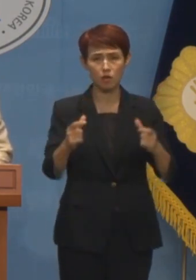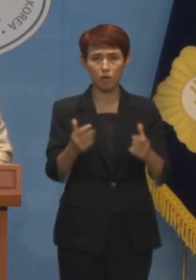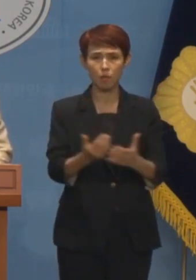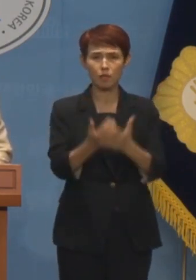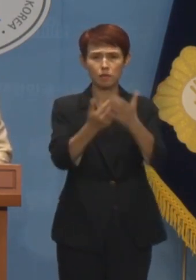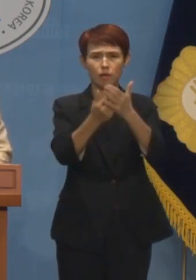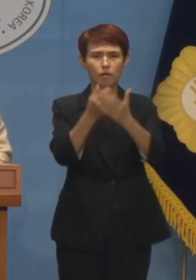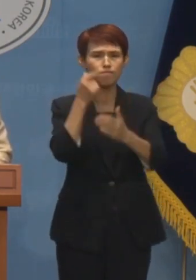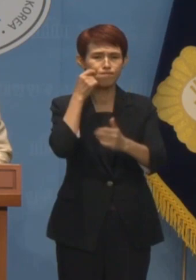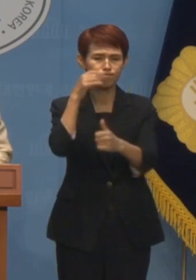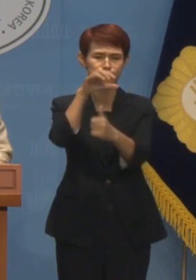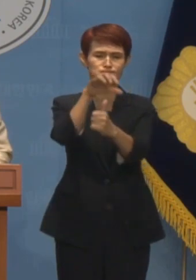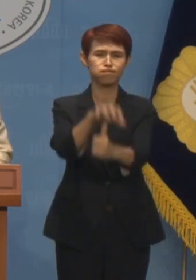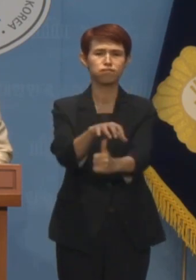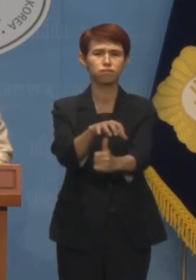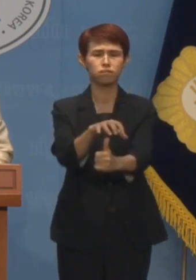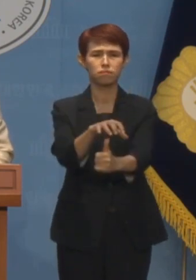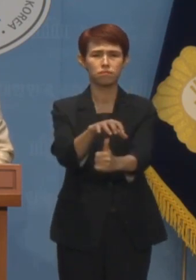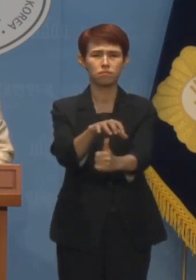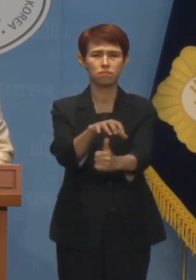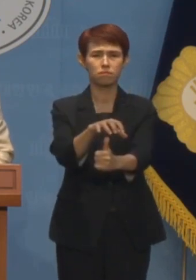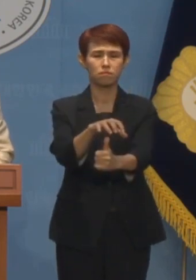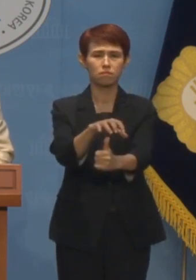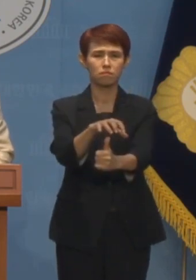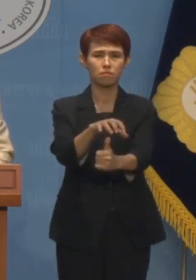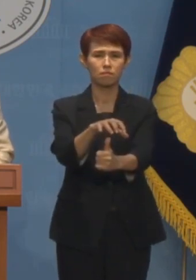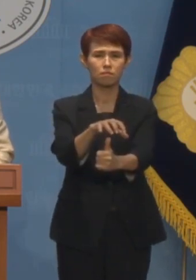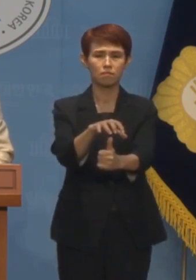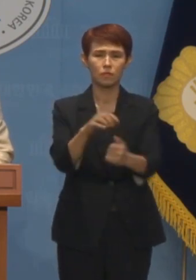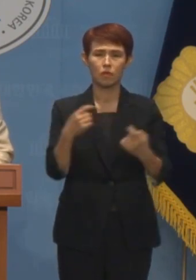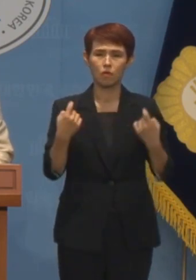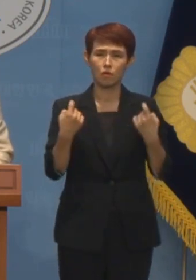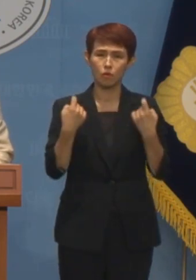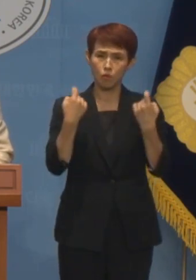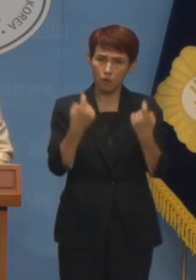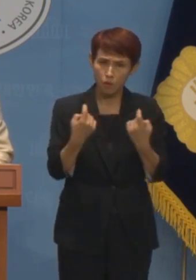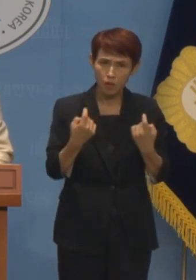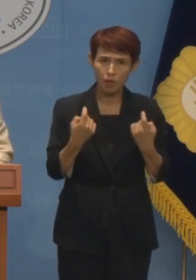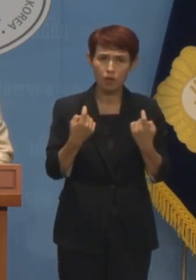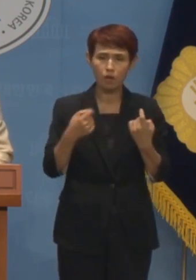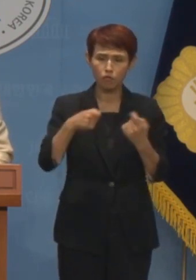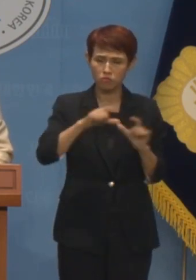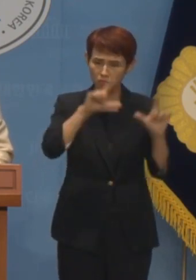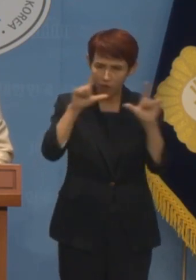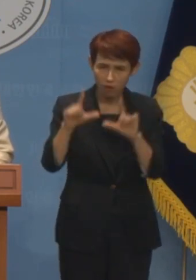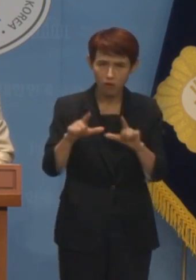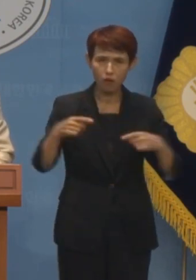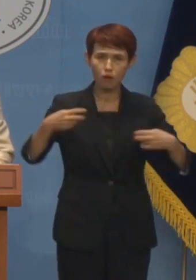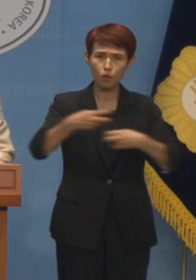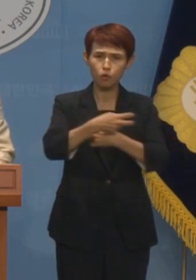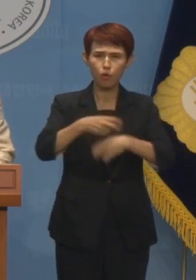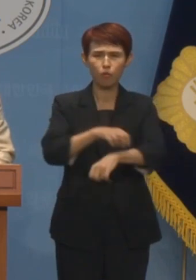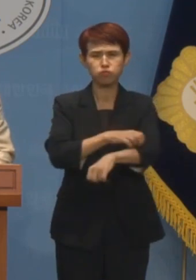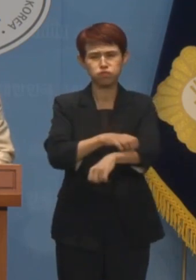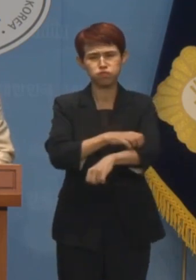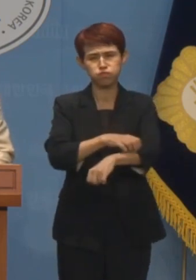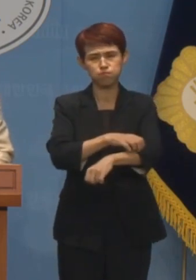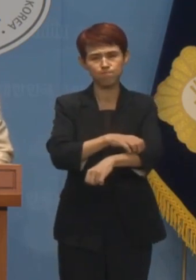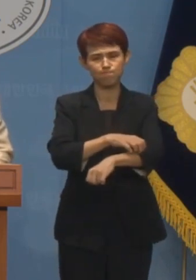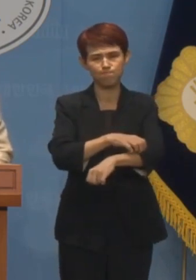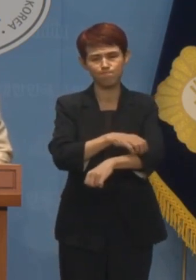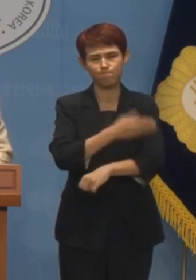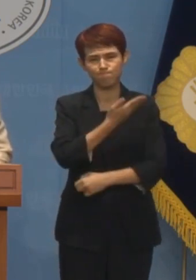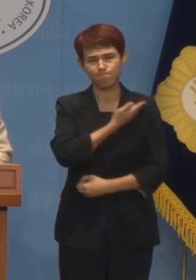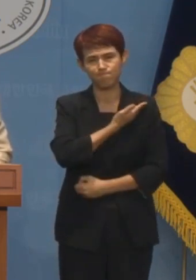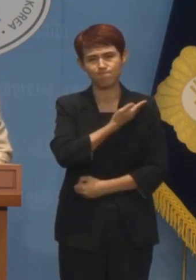차단되어 있고 제한되어 있습니다. 또한 관광과 생업, 교통 등 여러 측면에서도 불편을 감내하면서